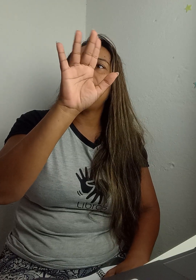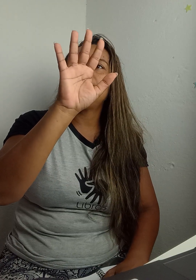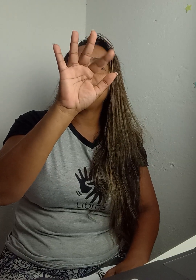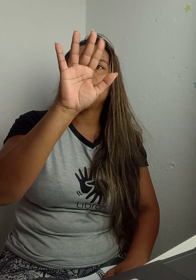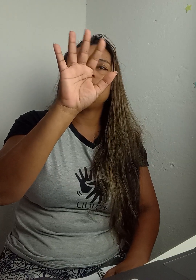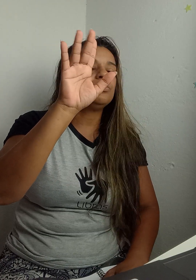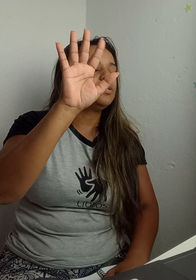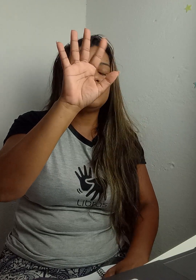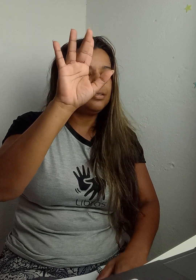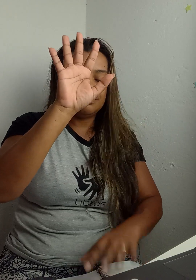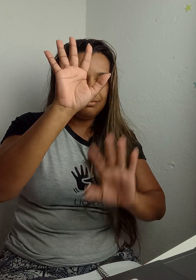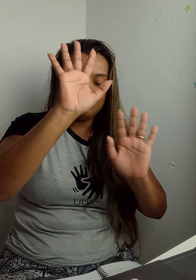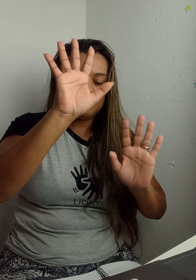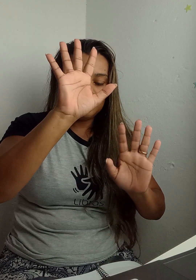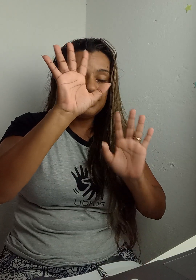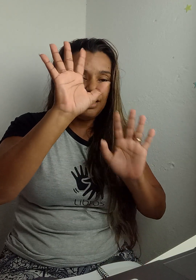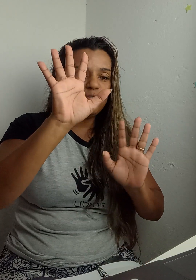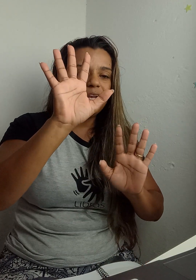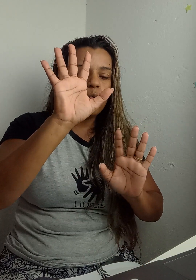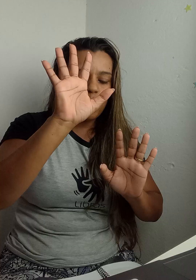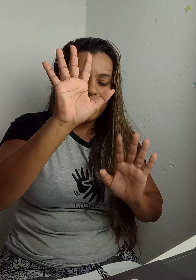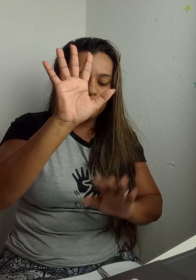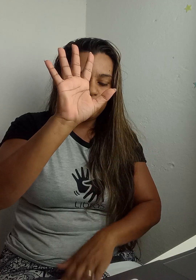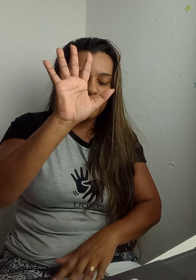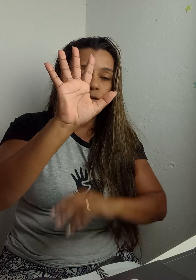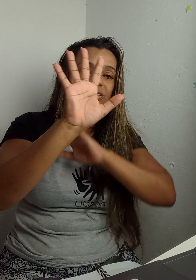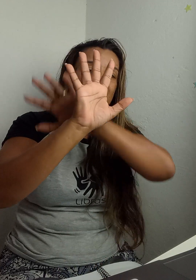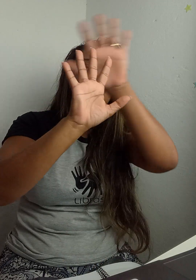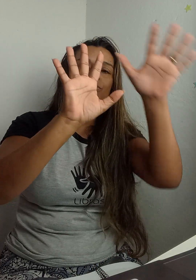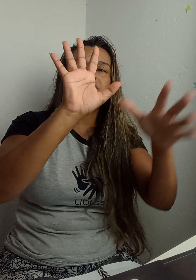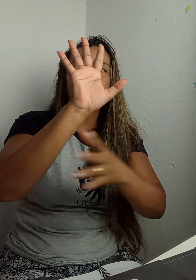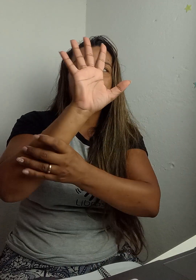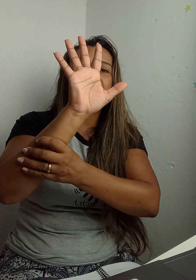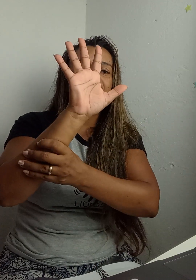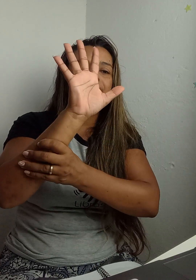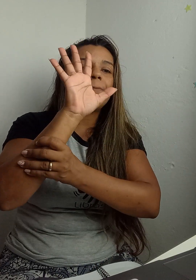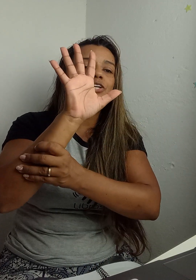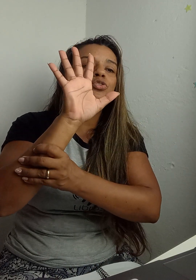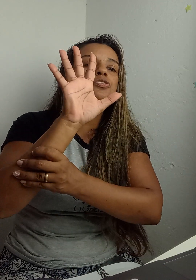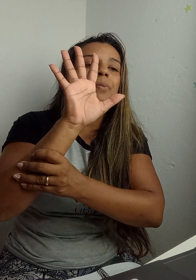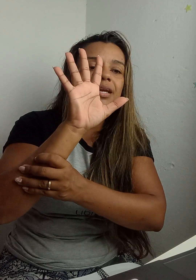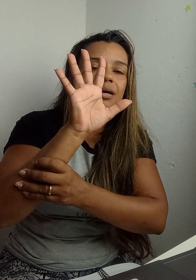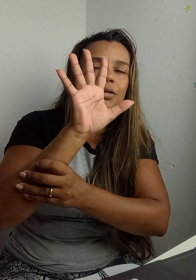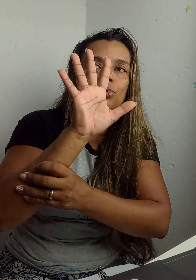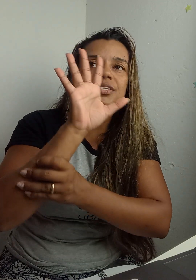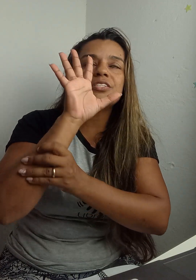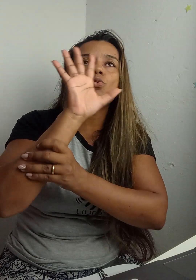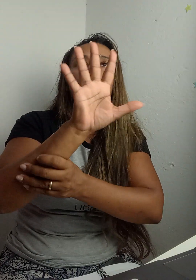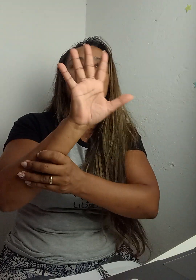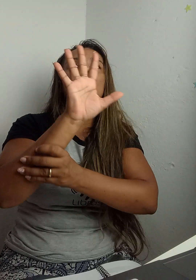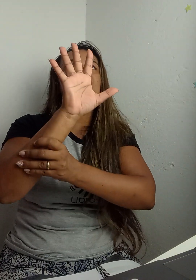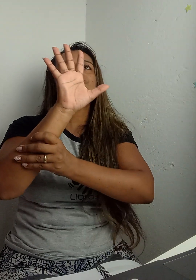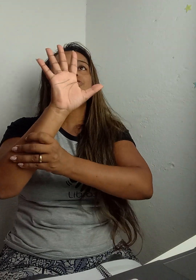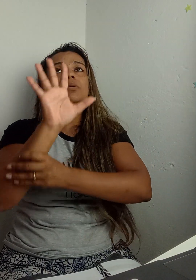meio, dedo... tem que falar o correto, porque eu tenho que explicar na parte dos parâmetros, as configurações de